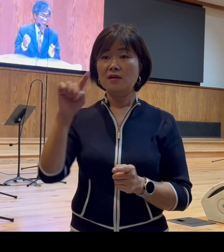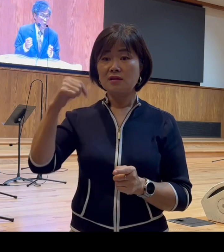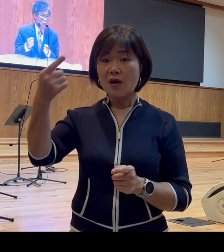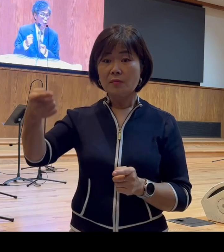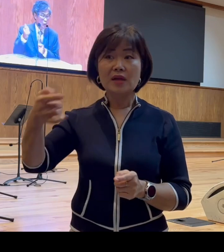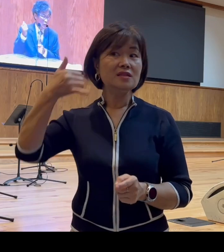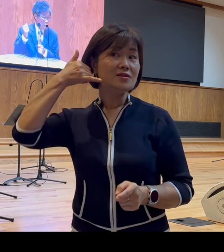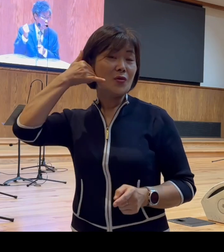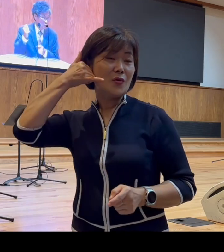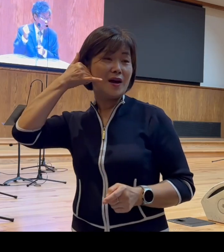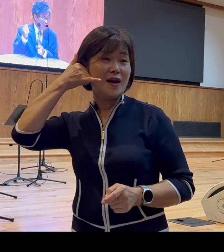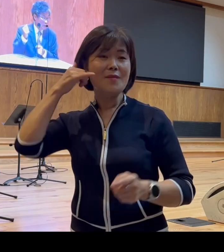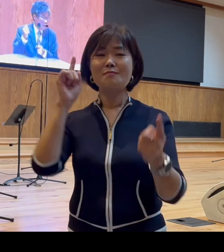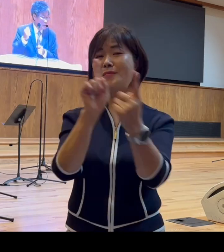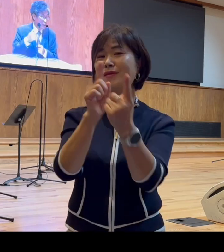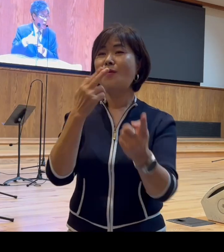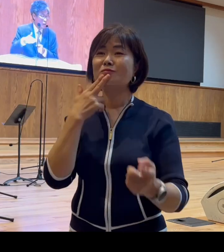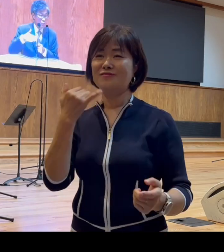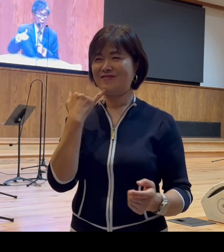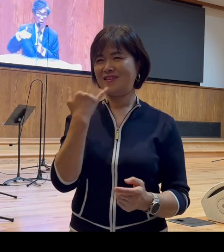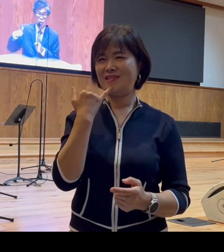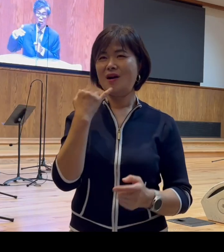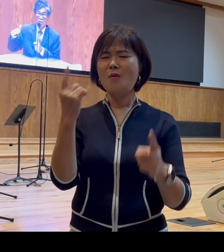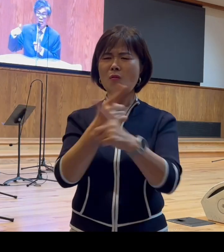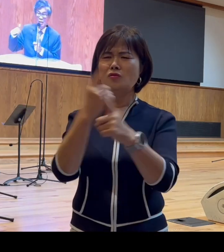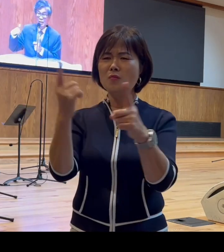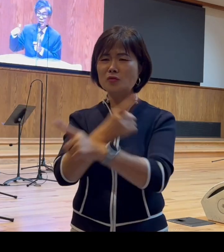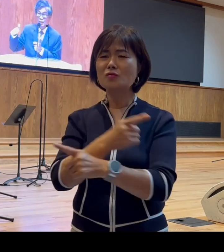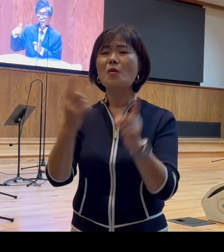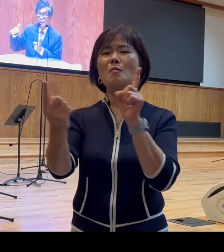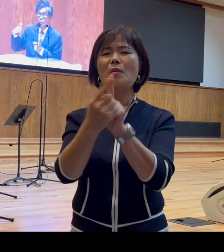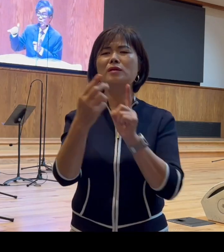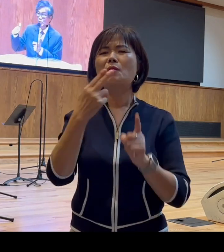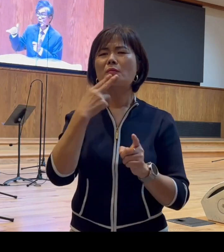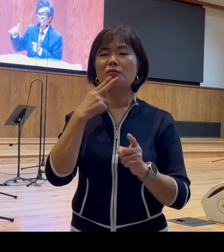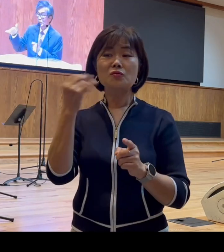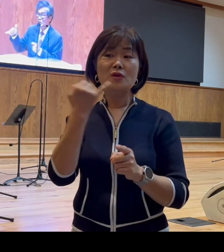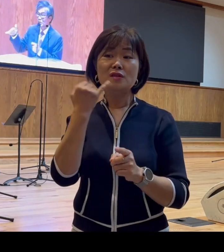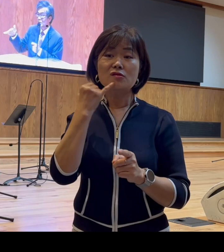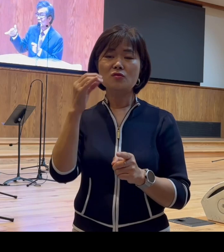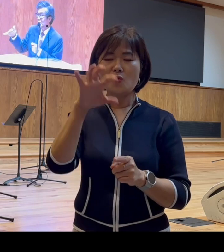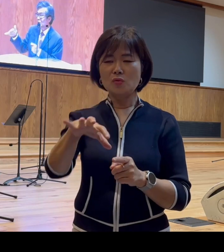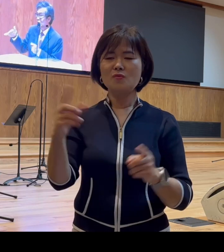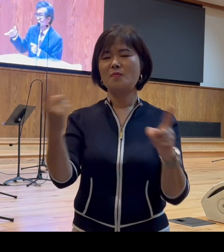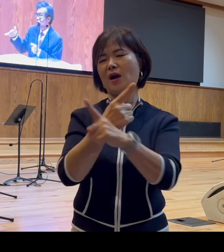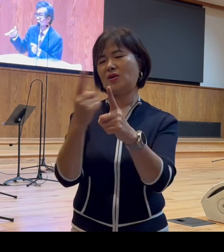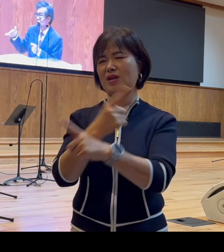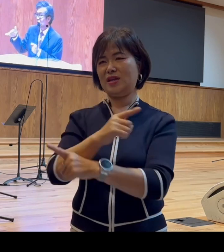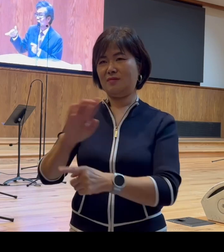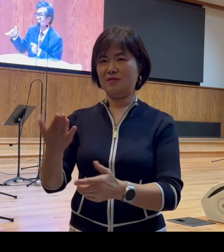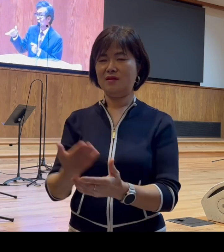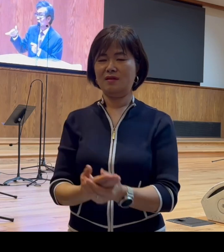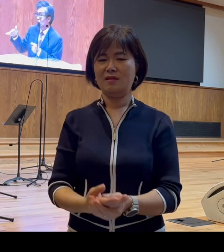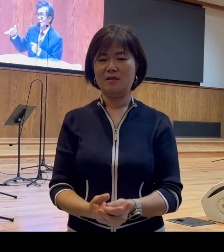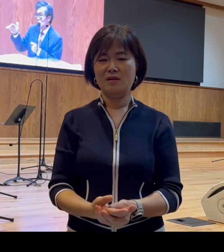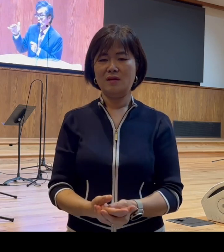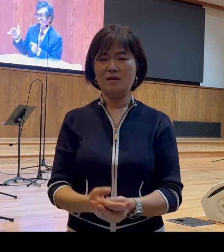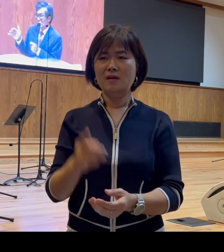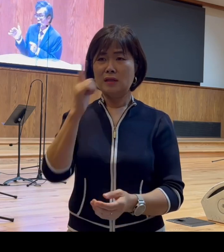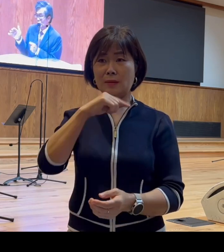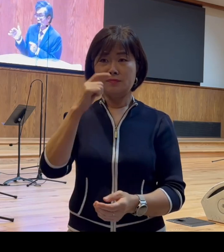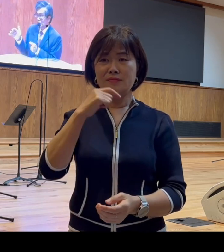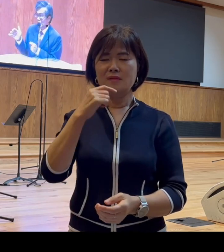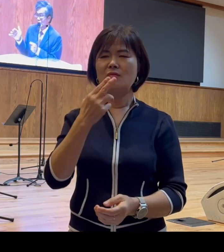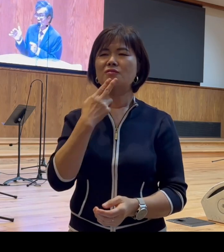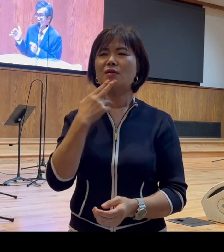그 다음에는 전화를 할 수 있었습니다. 이게 비대면 상황이 점점 더 심화되는 거거든요. 그러니까